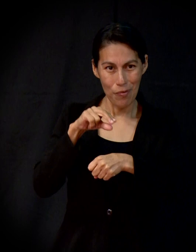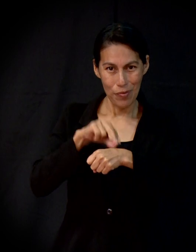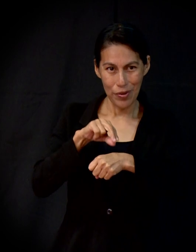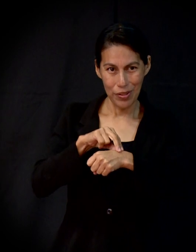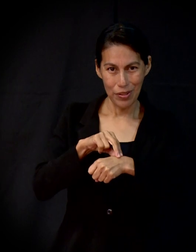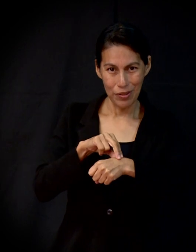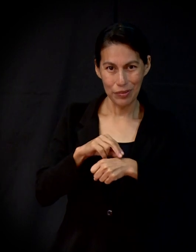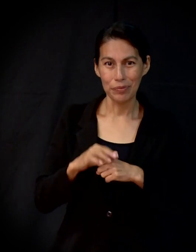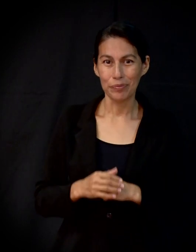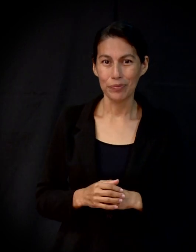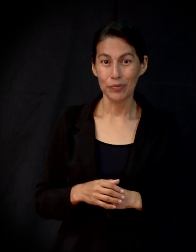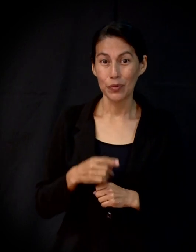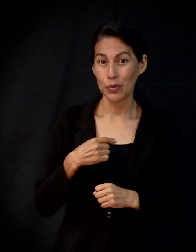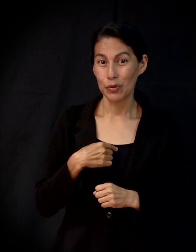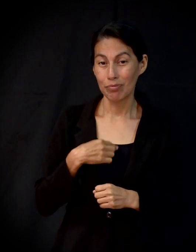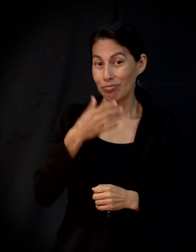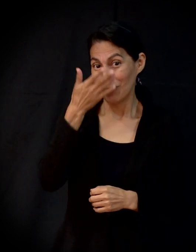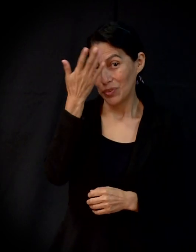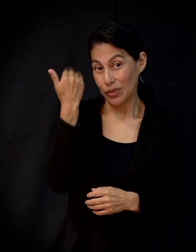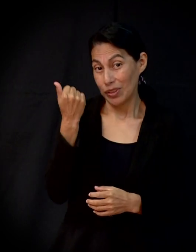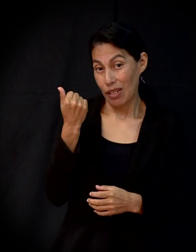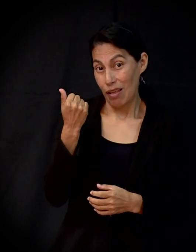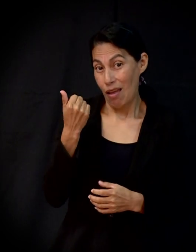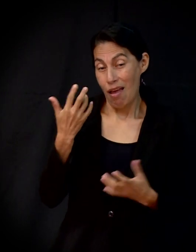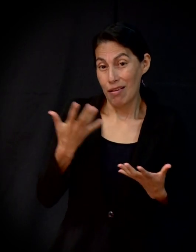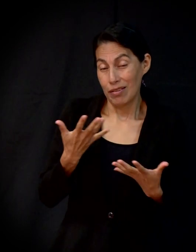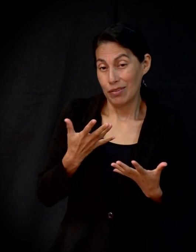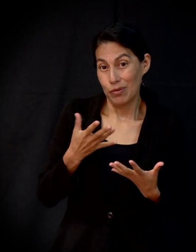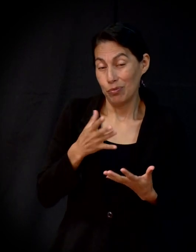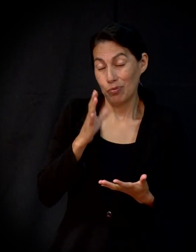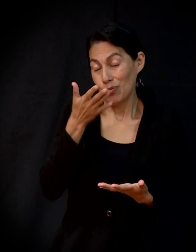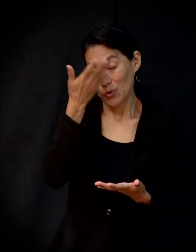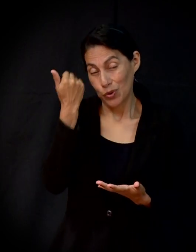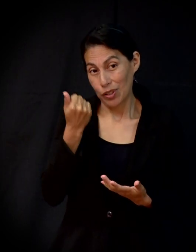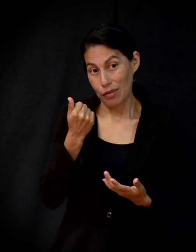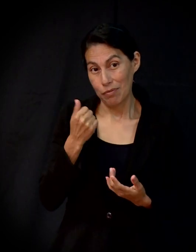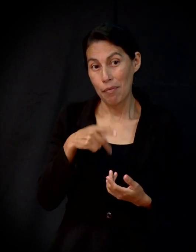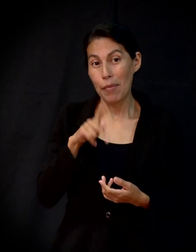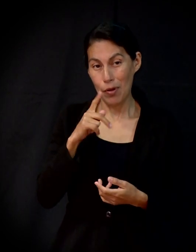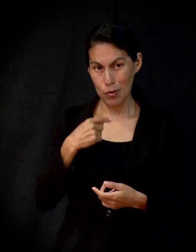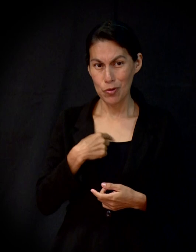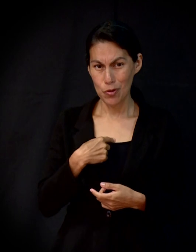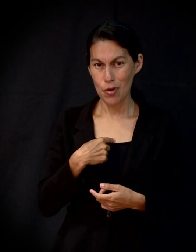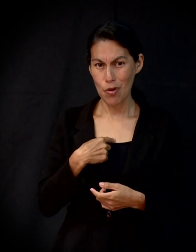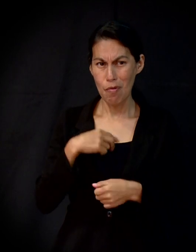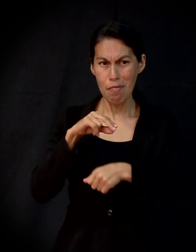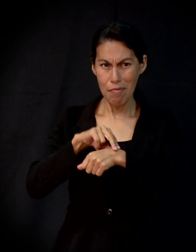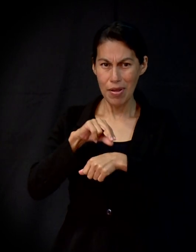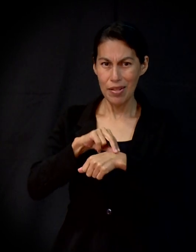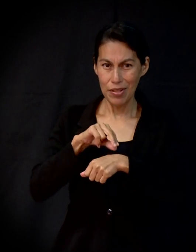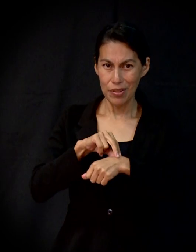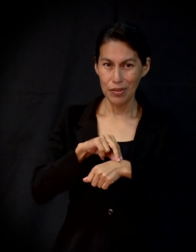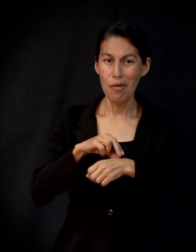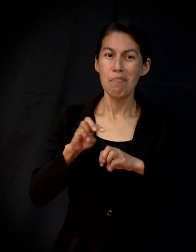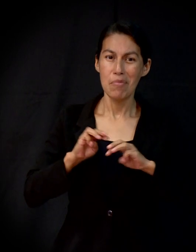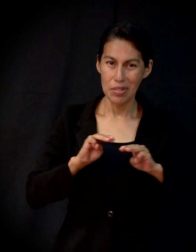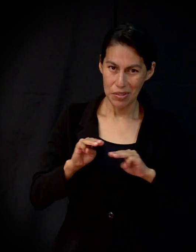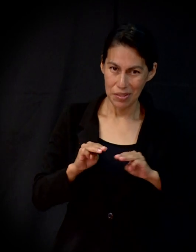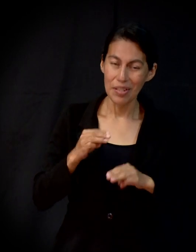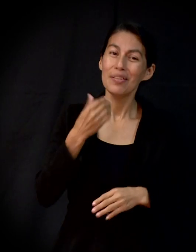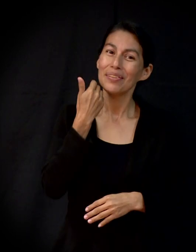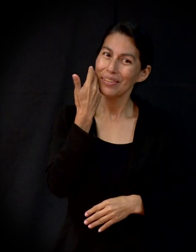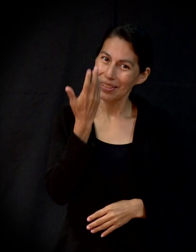no sé qué se puede hacer cuando sea grande, pero lo que yo estoy seguro es que quiero ser un médico que